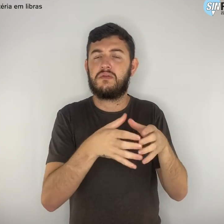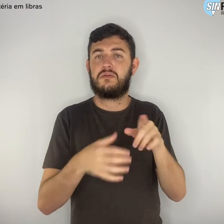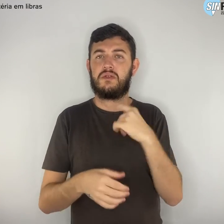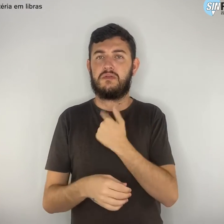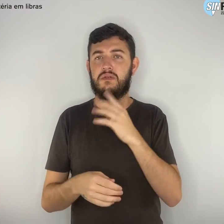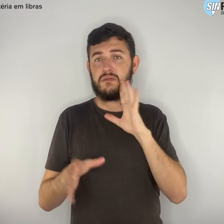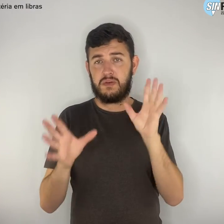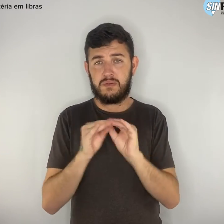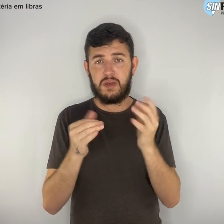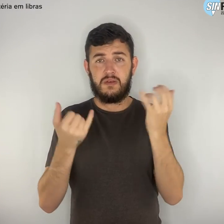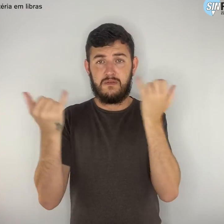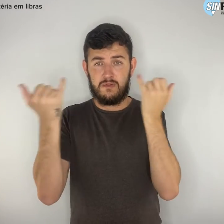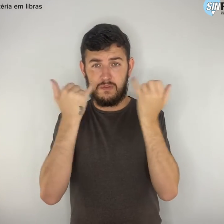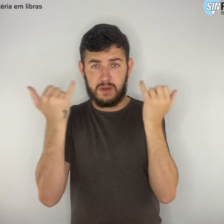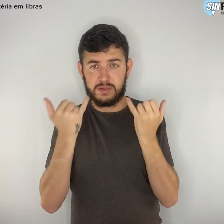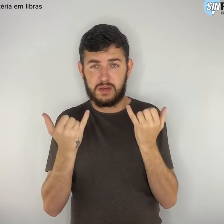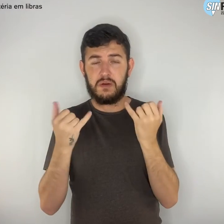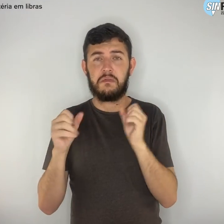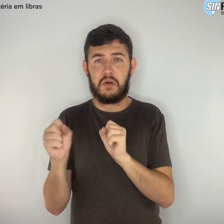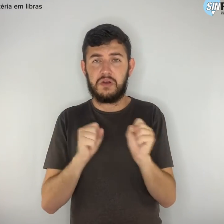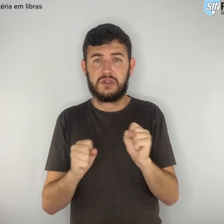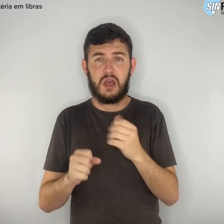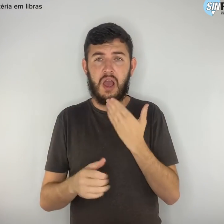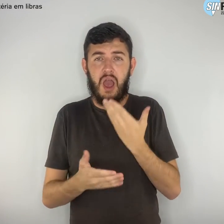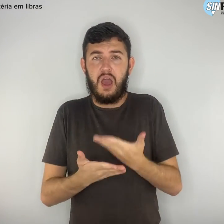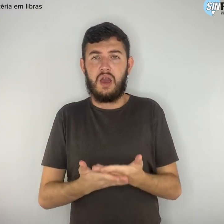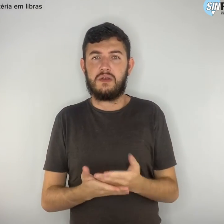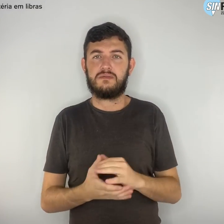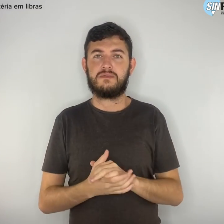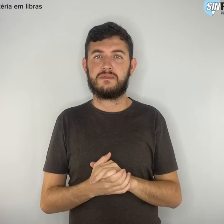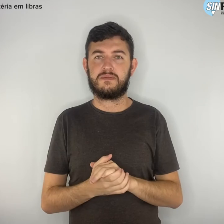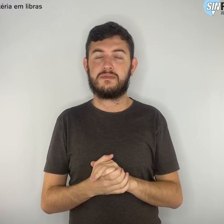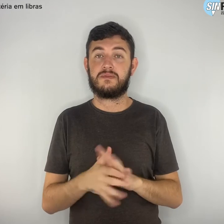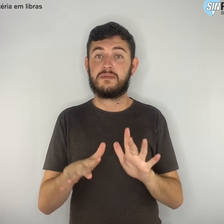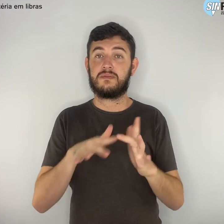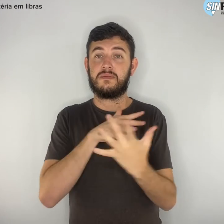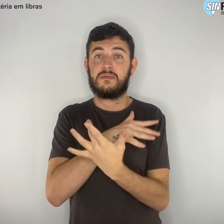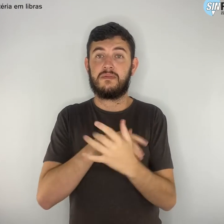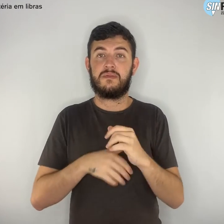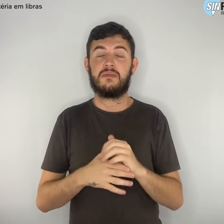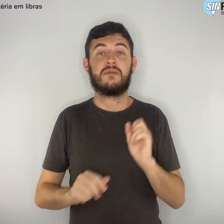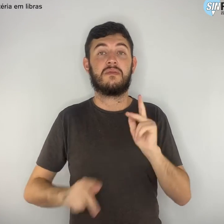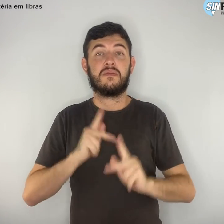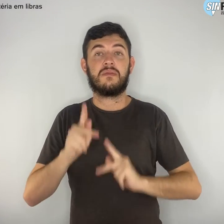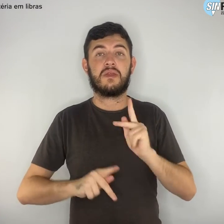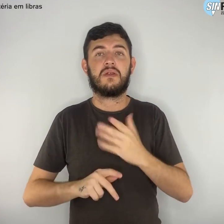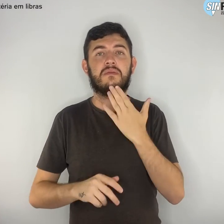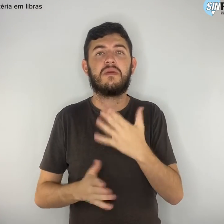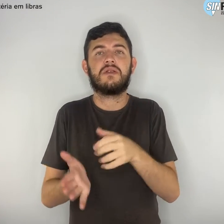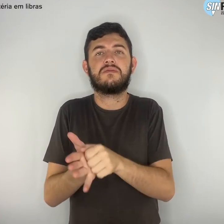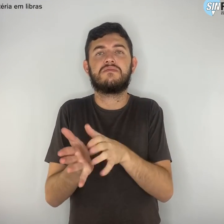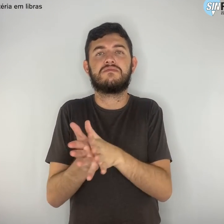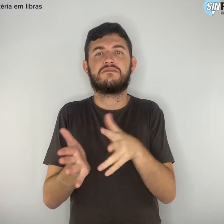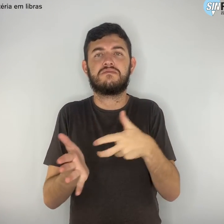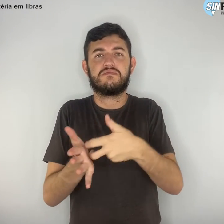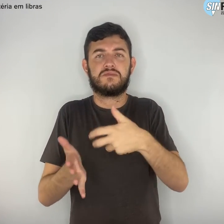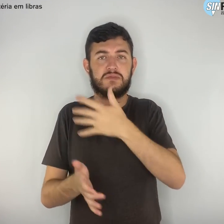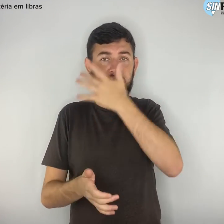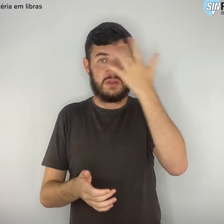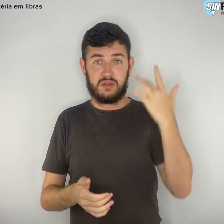aterradora. Nas redes sociais, a população pede punição dos culpados e mandam